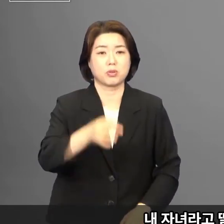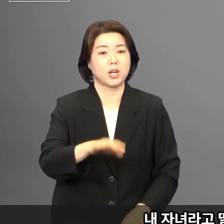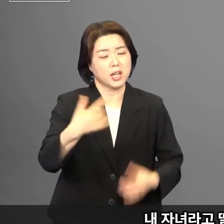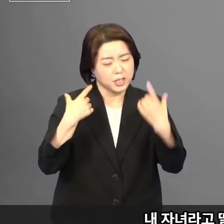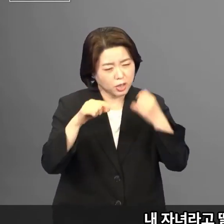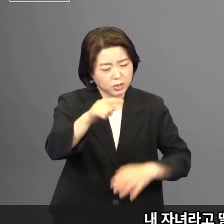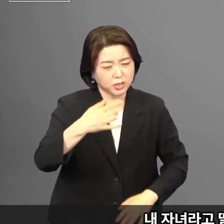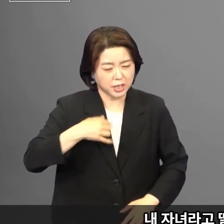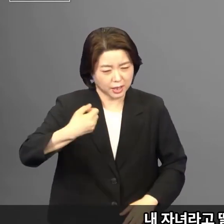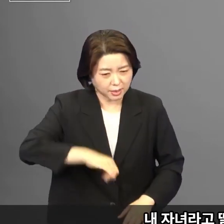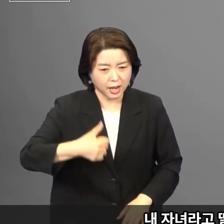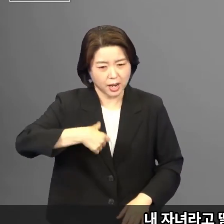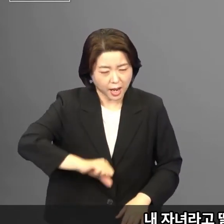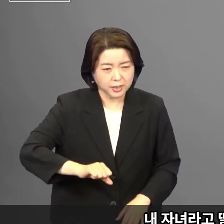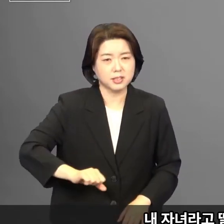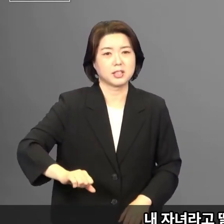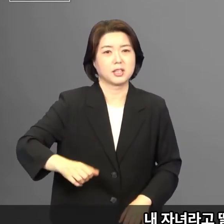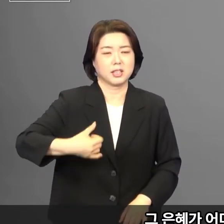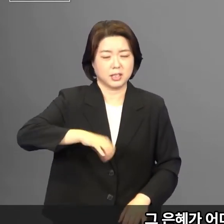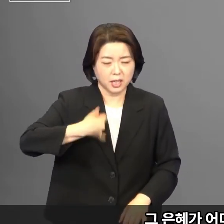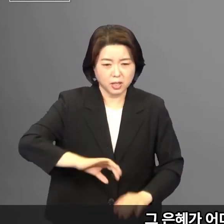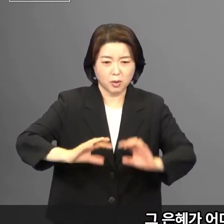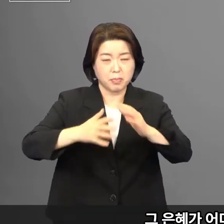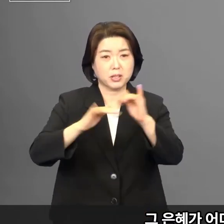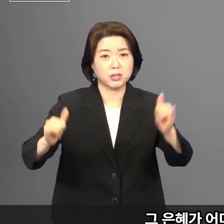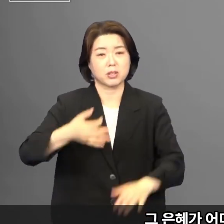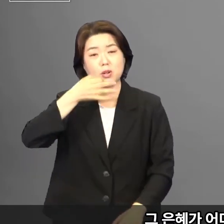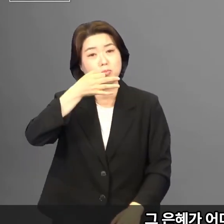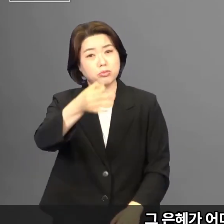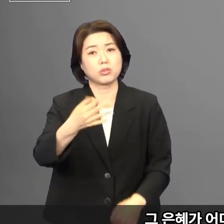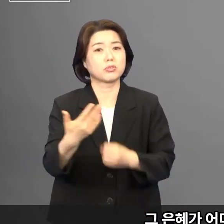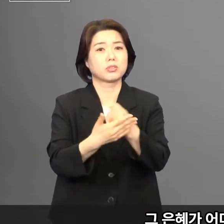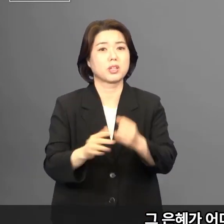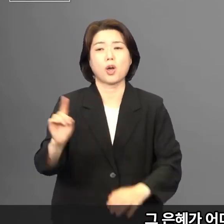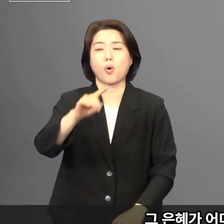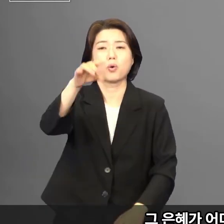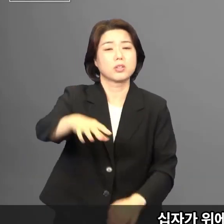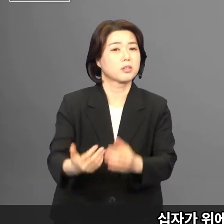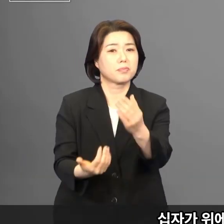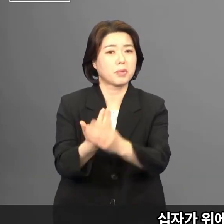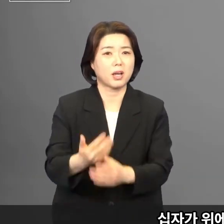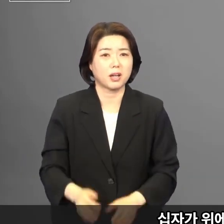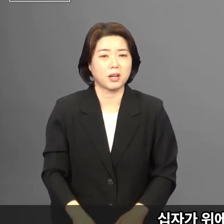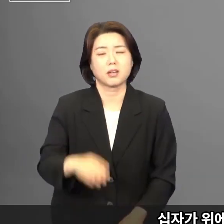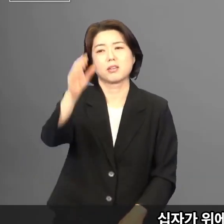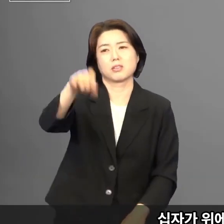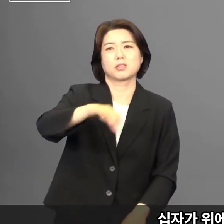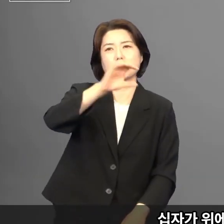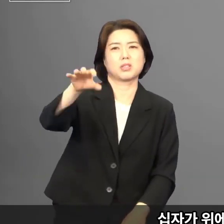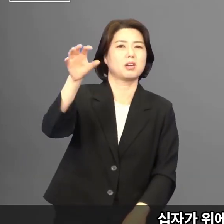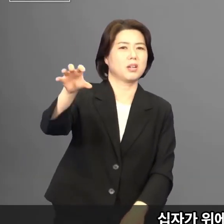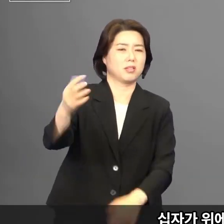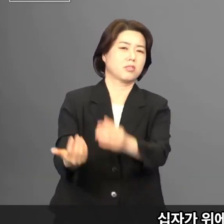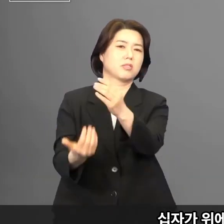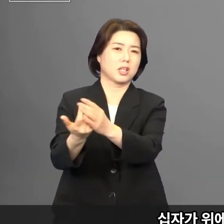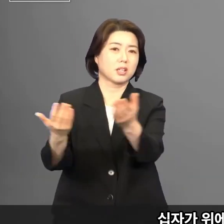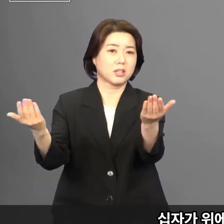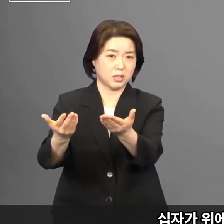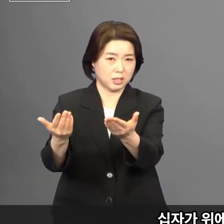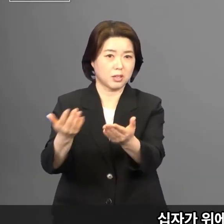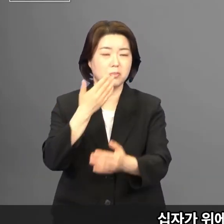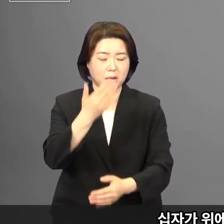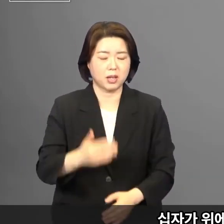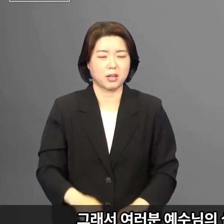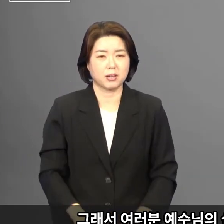내 자녀라고 딸이라고 불러주시는 그 은혜가 어디서 벌어진 겁니까? 십자가 위에서 벌어진